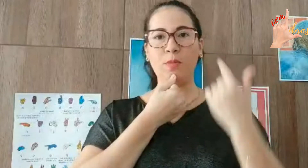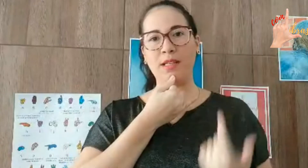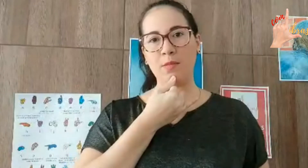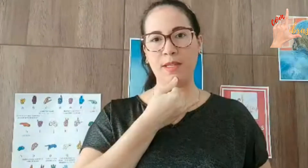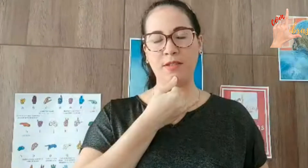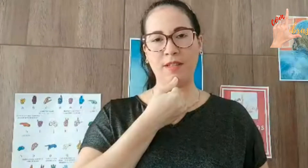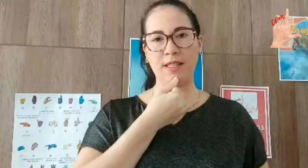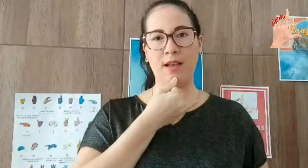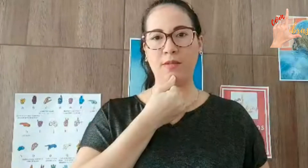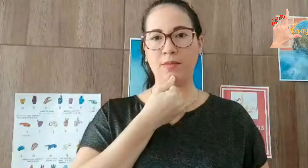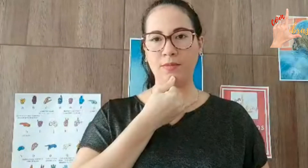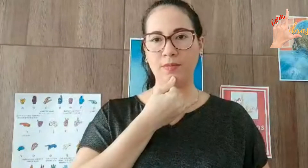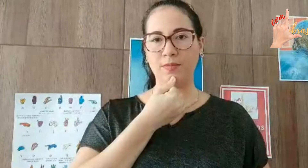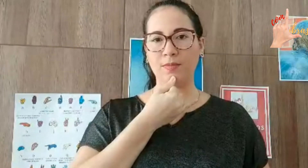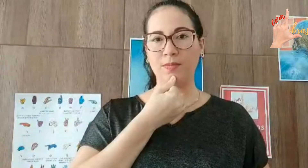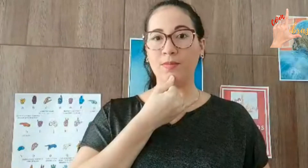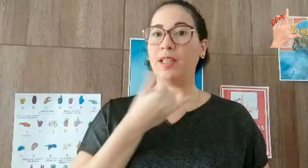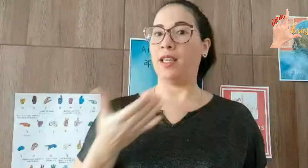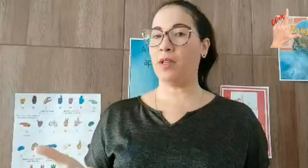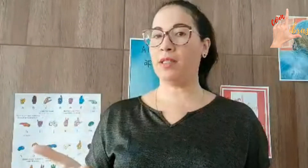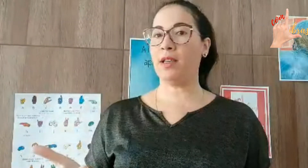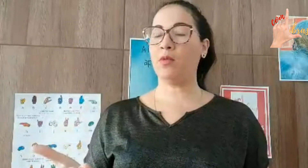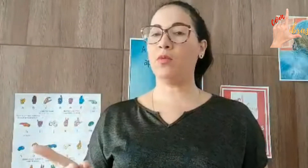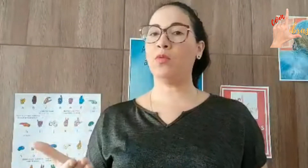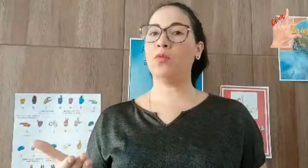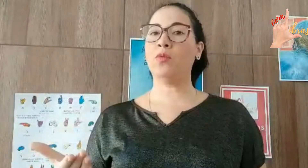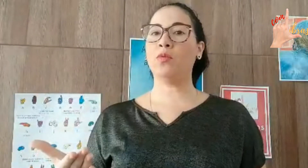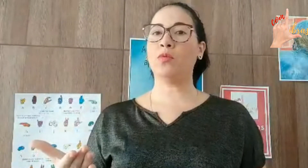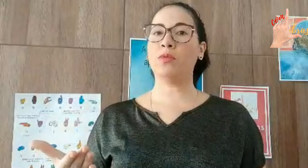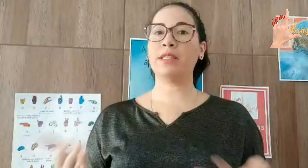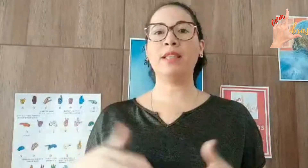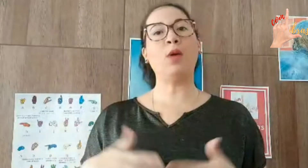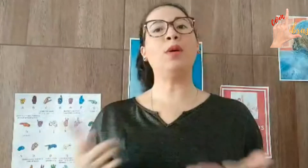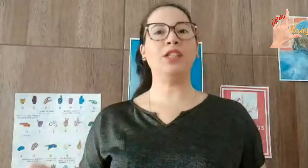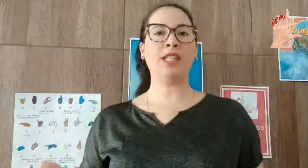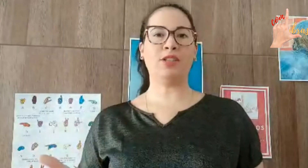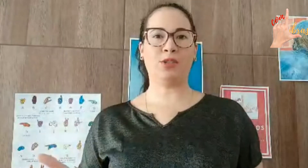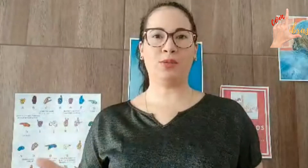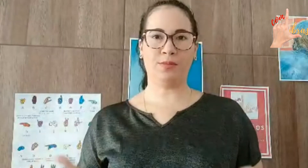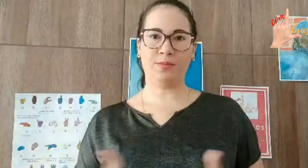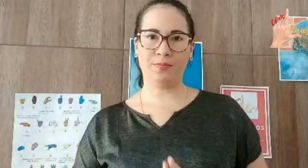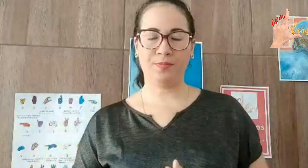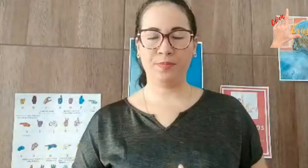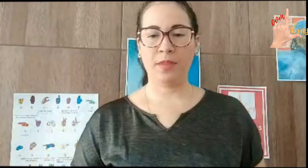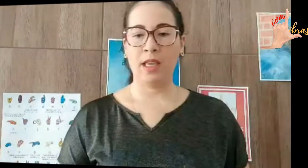mais expressão facial. Esse é um sinal estático.